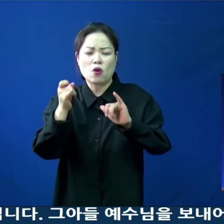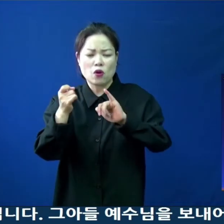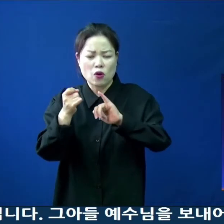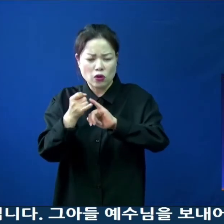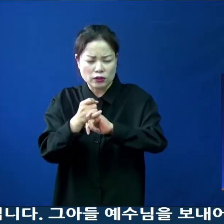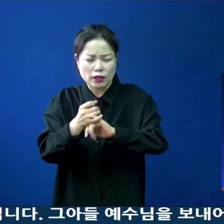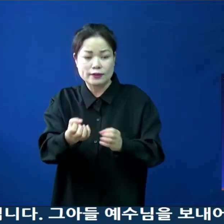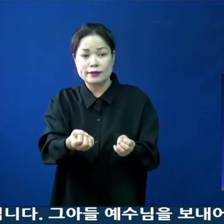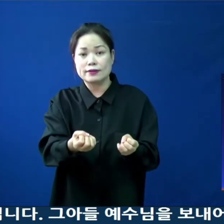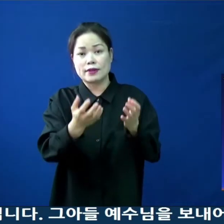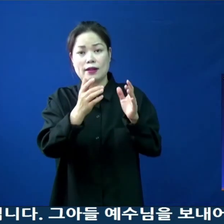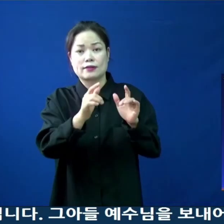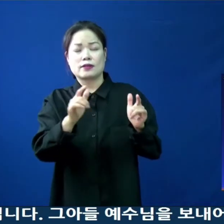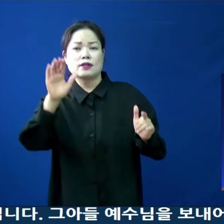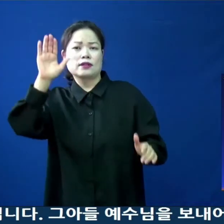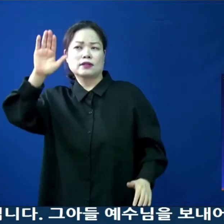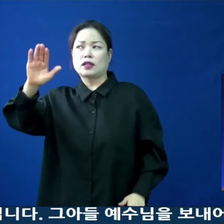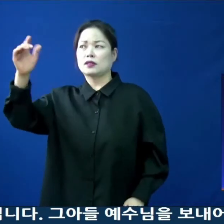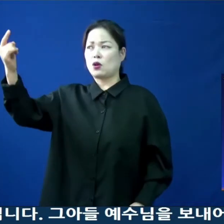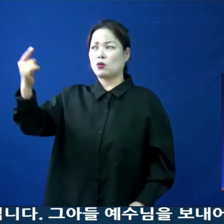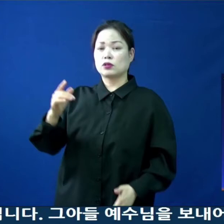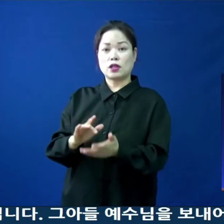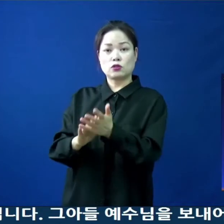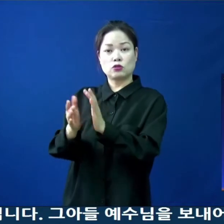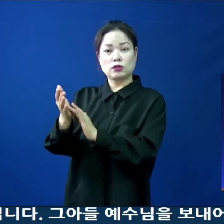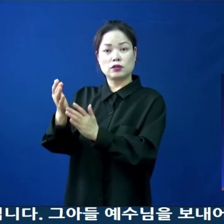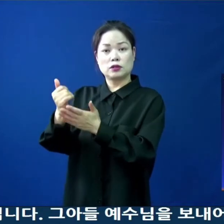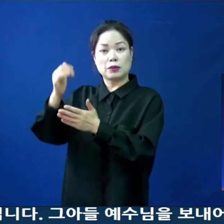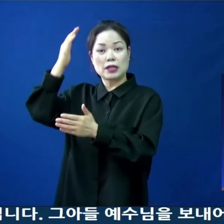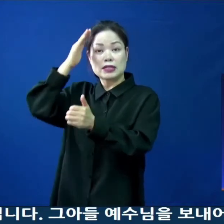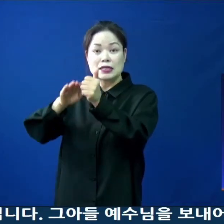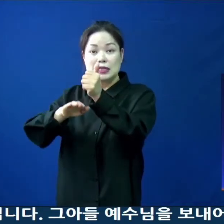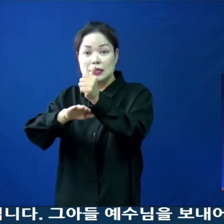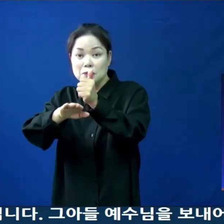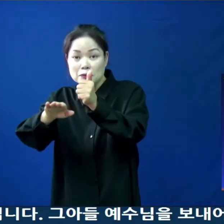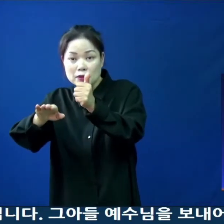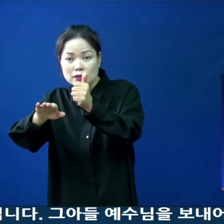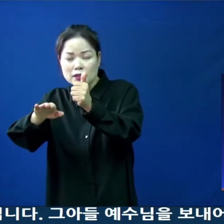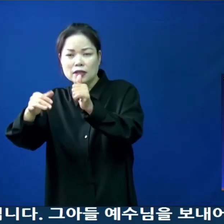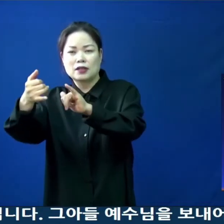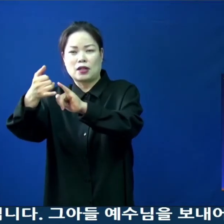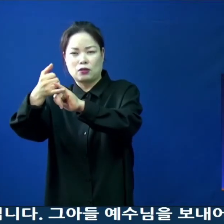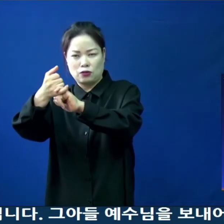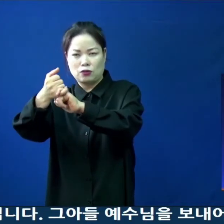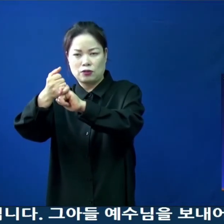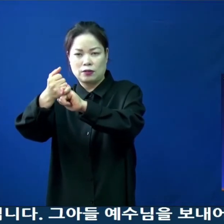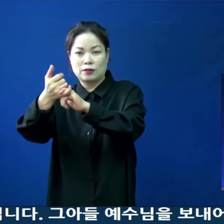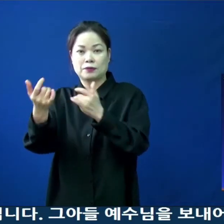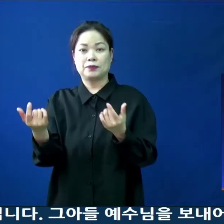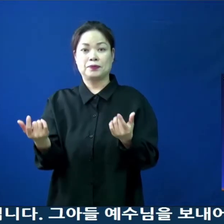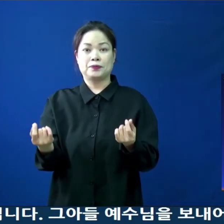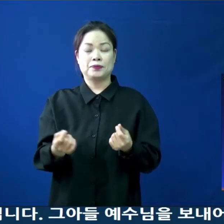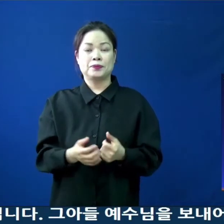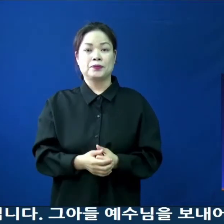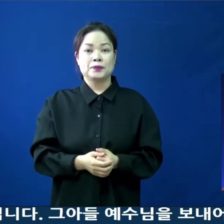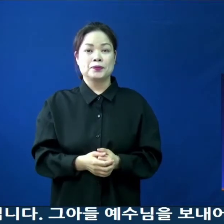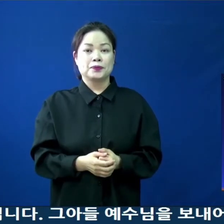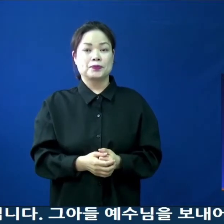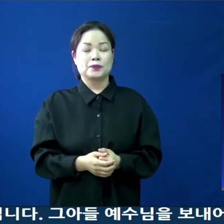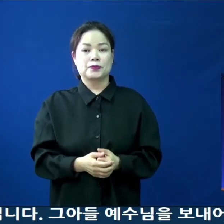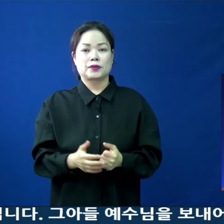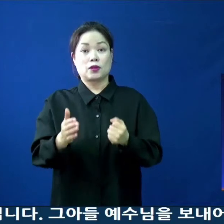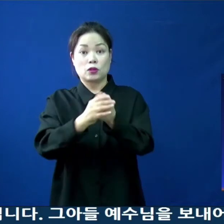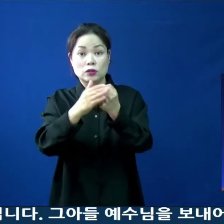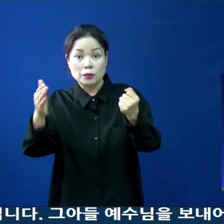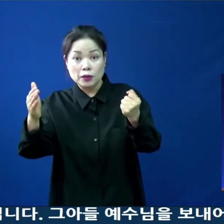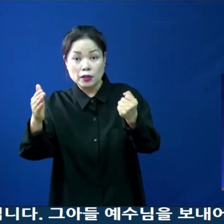그 제사들은 장차 오실 예수 그리스도의 그림자요, 약속 어음과 같은 역할을 한 것이죠.